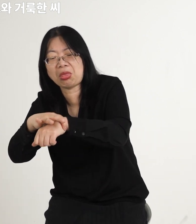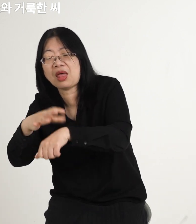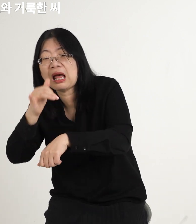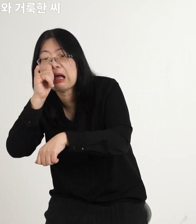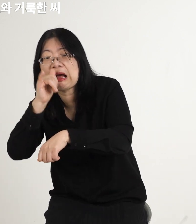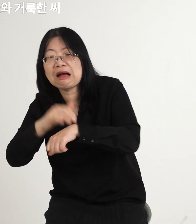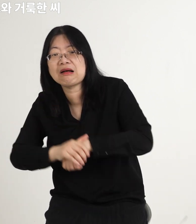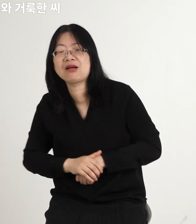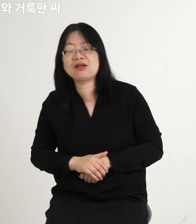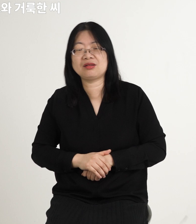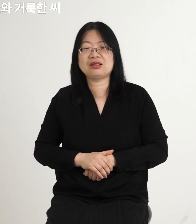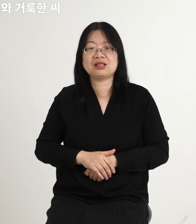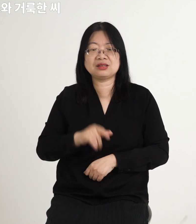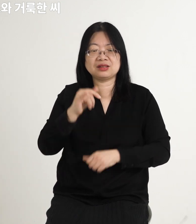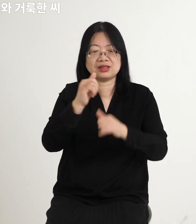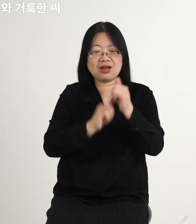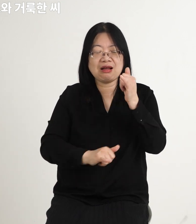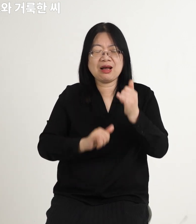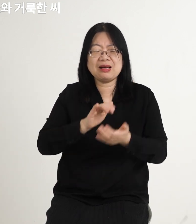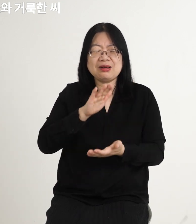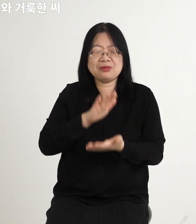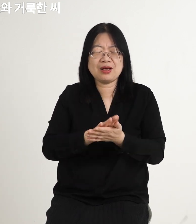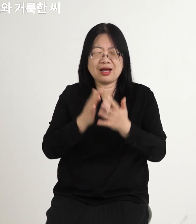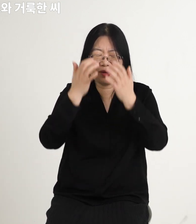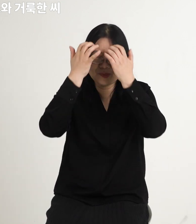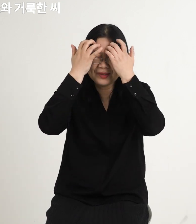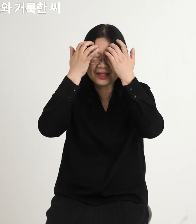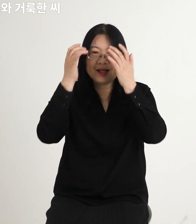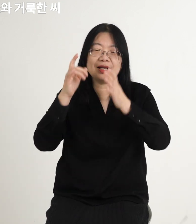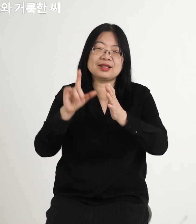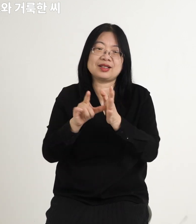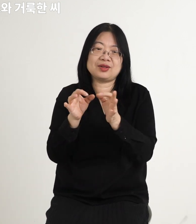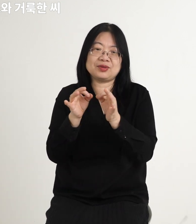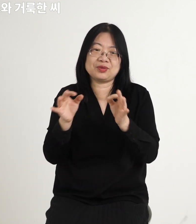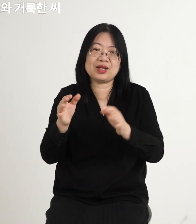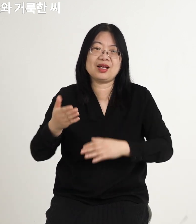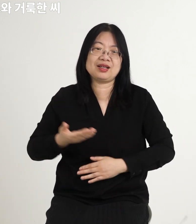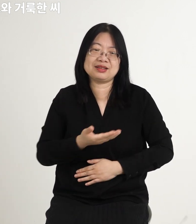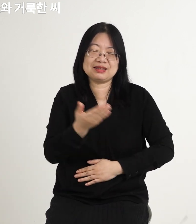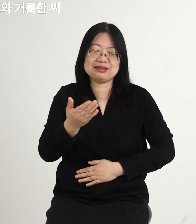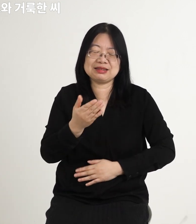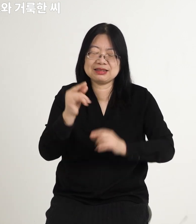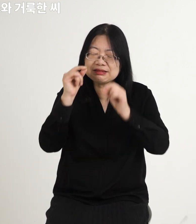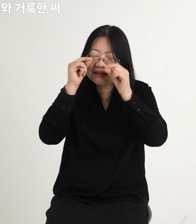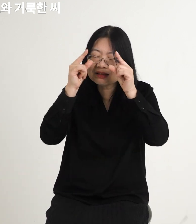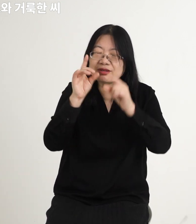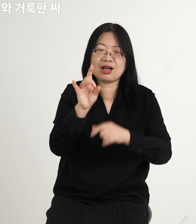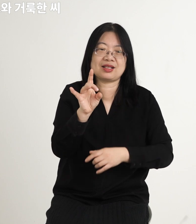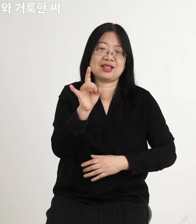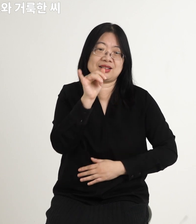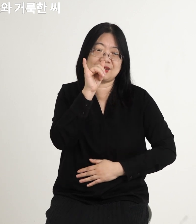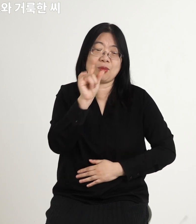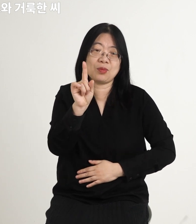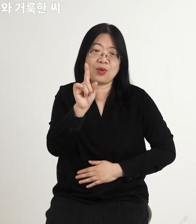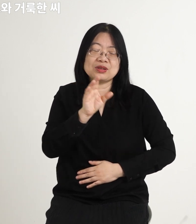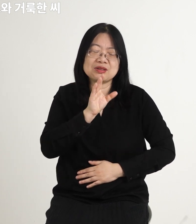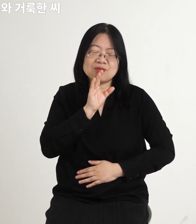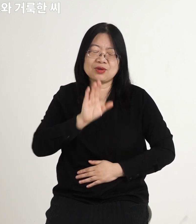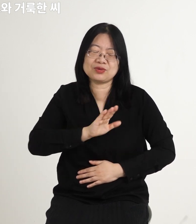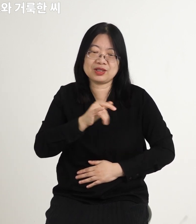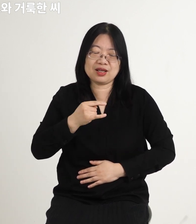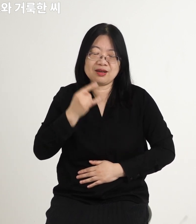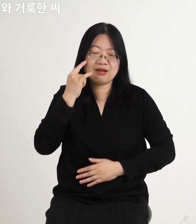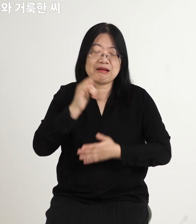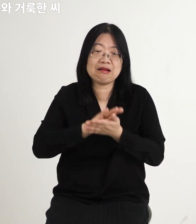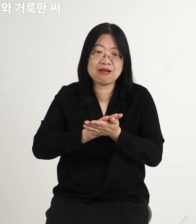역사의 뜨거운 풀무의 시간 속에 그들은 처절하게 뭘 깨달아요? 진정 우리에게